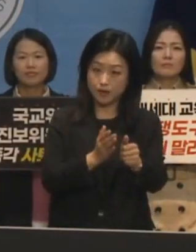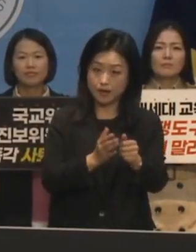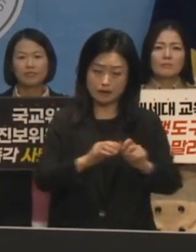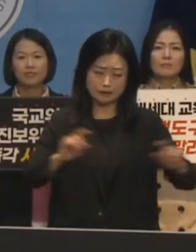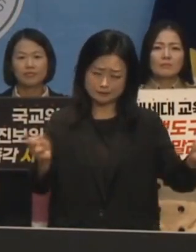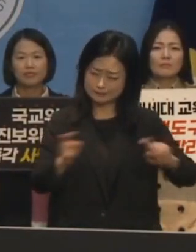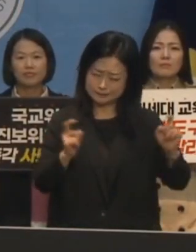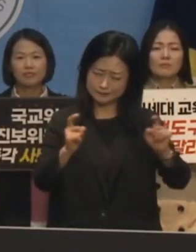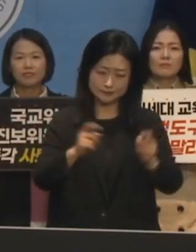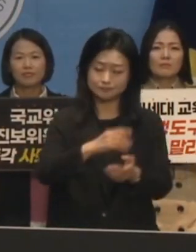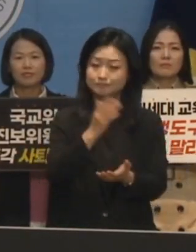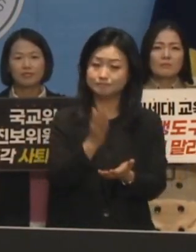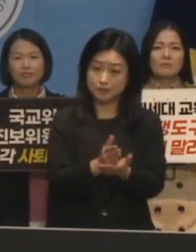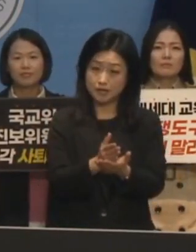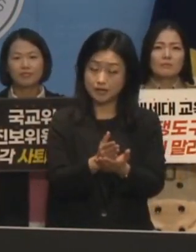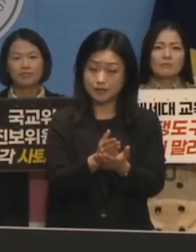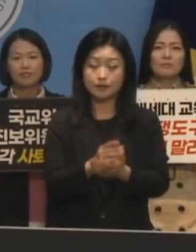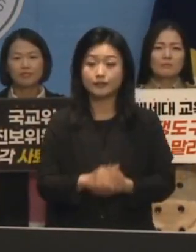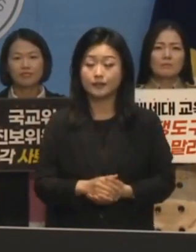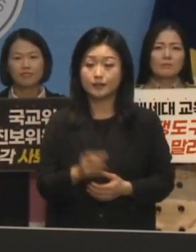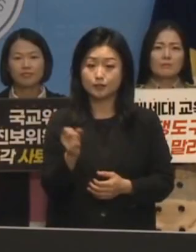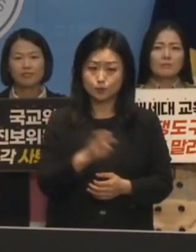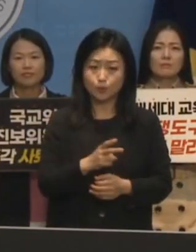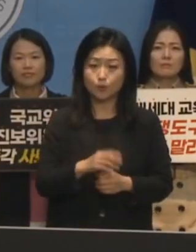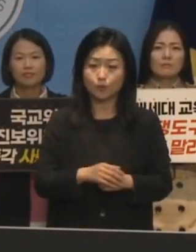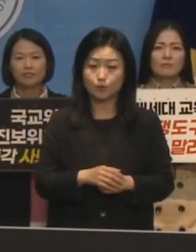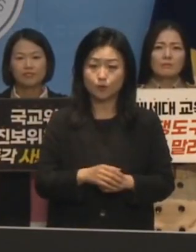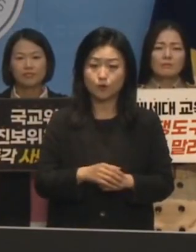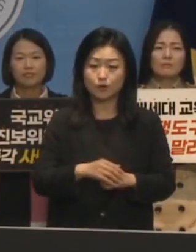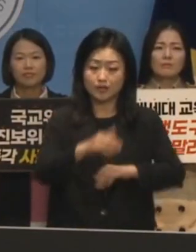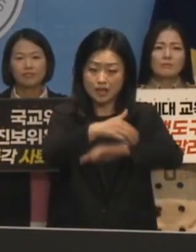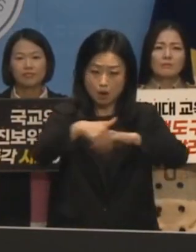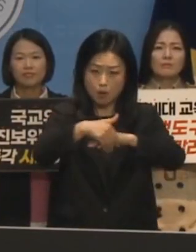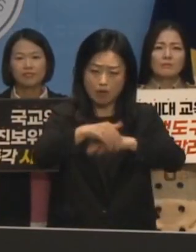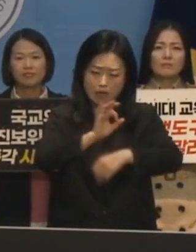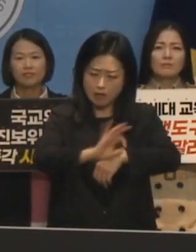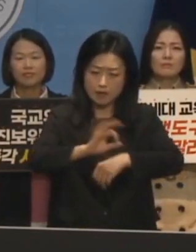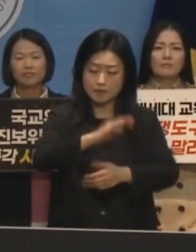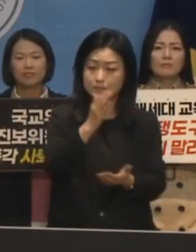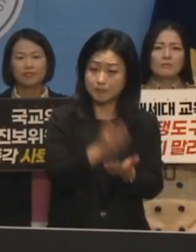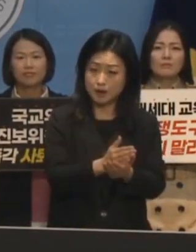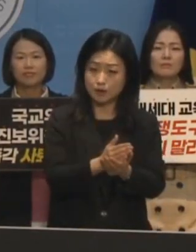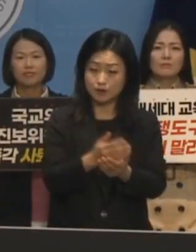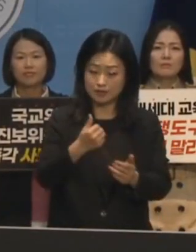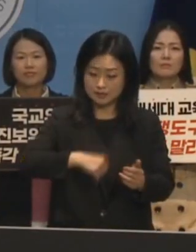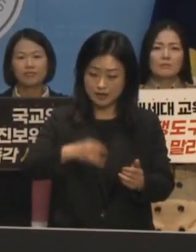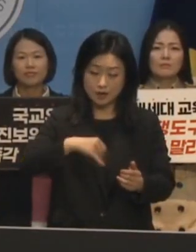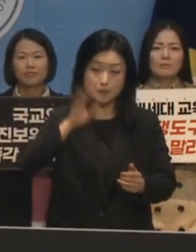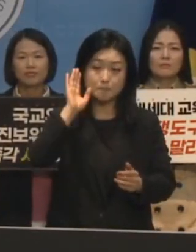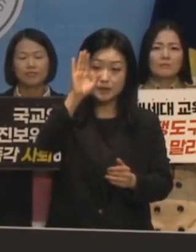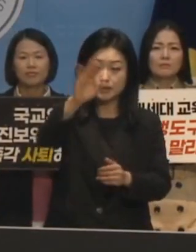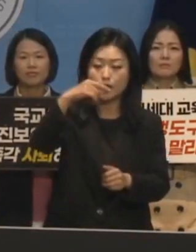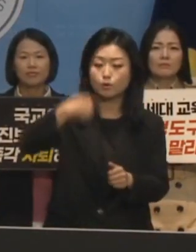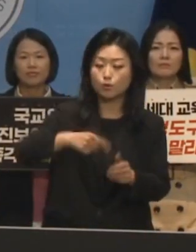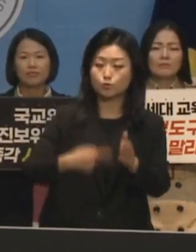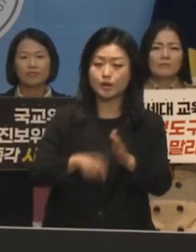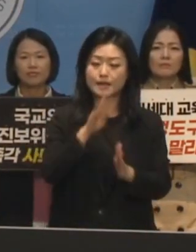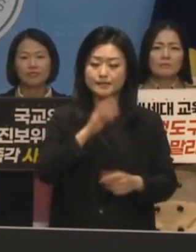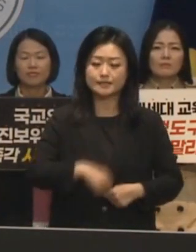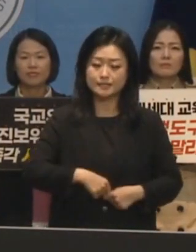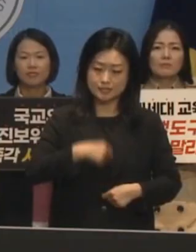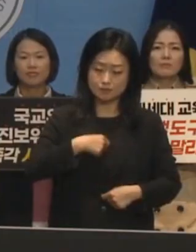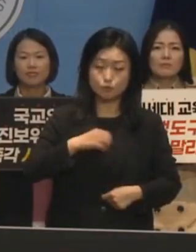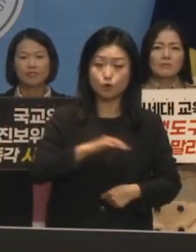정쟁의 부산물이나 서리고 섣부른 실험이 아니라 대한민국의 미래의 주역들을 세워나가기 위한 진심 어린